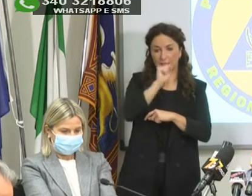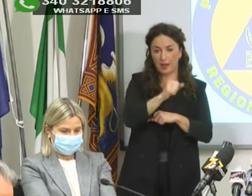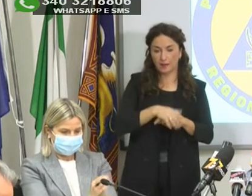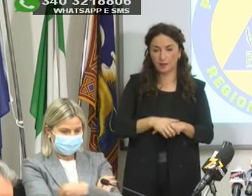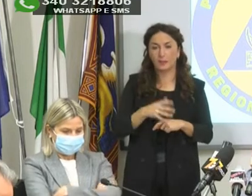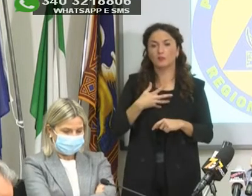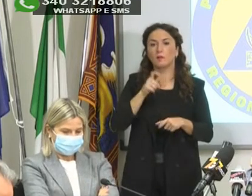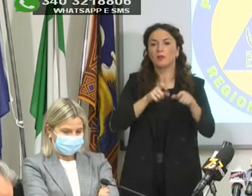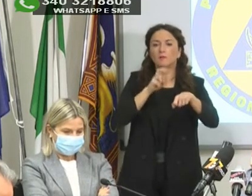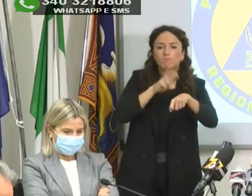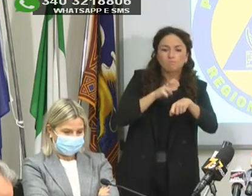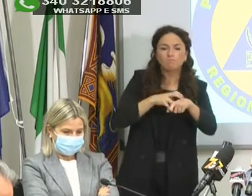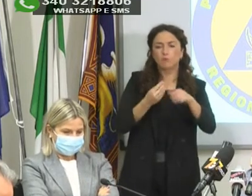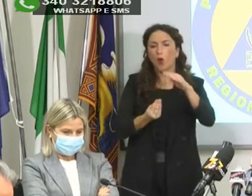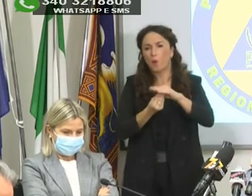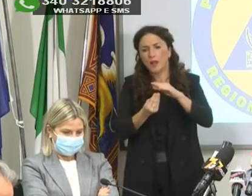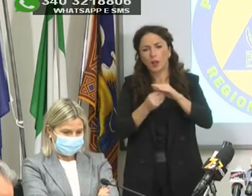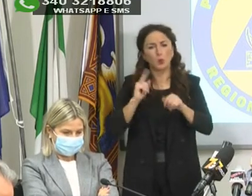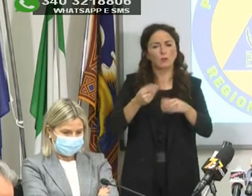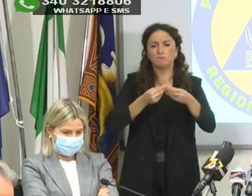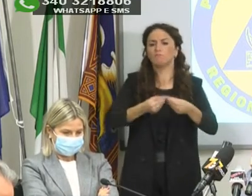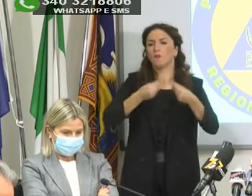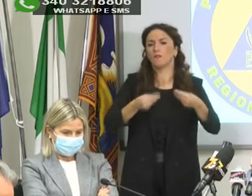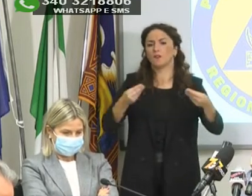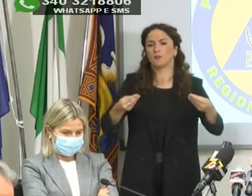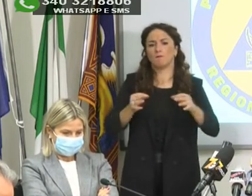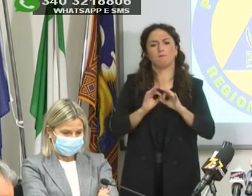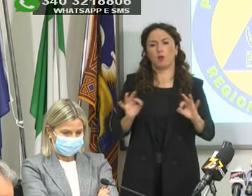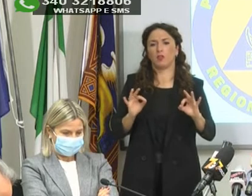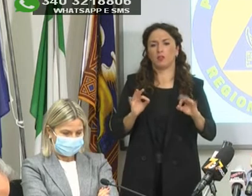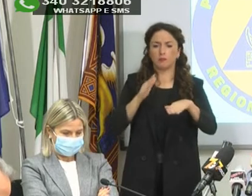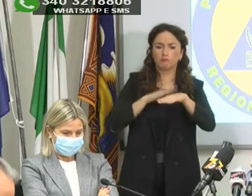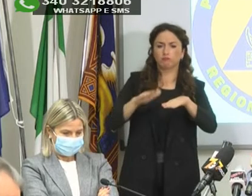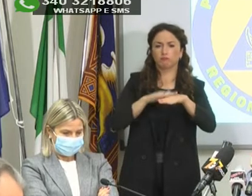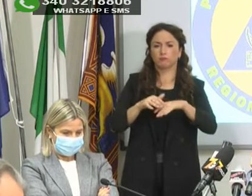clinici, operatori, tutti professionisti attrezzati e addestrati.